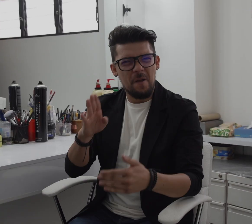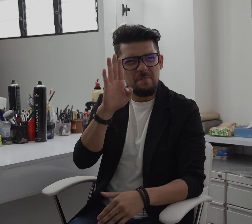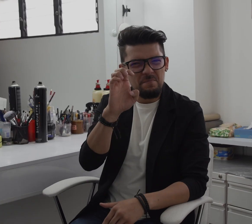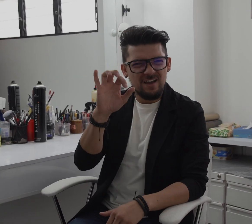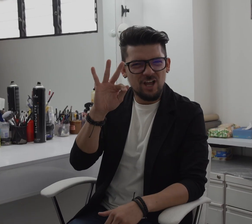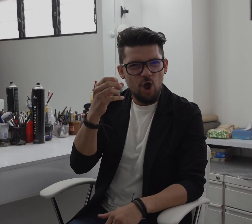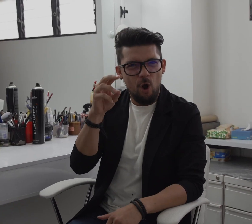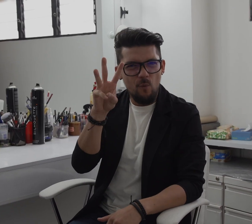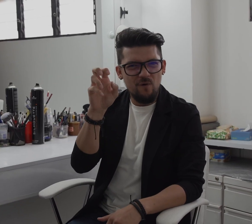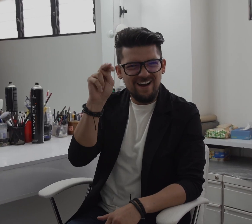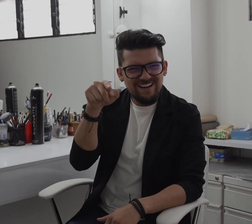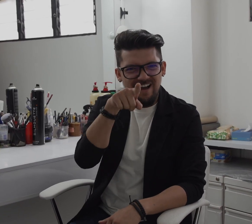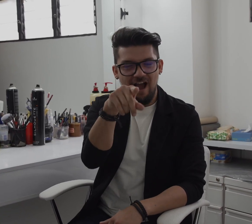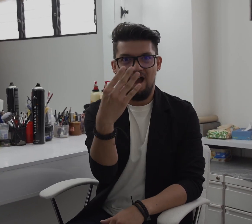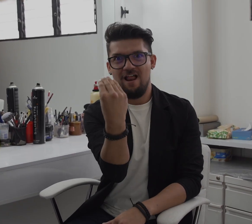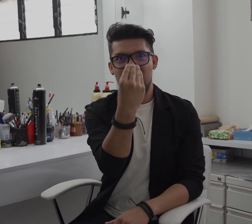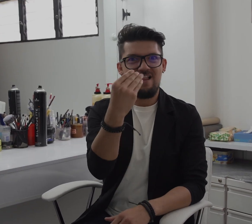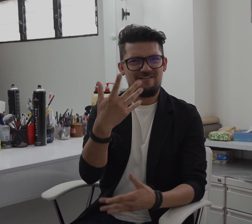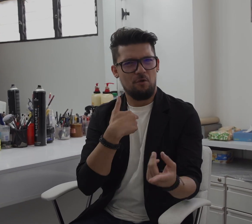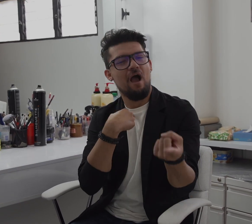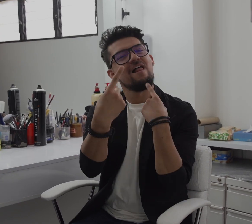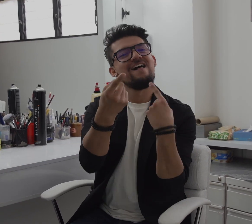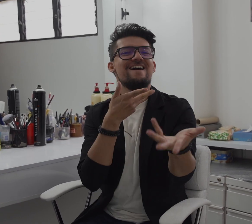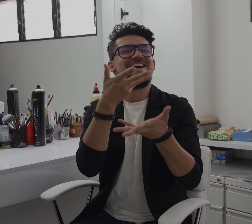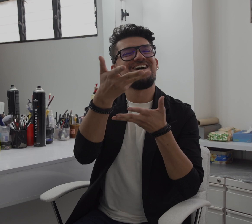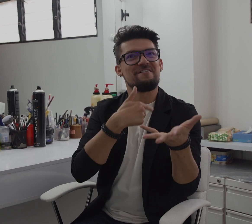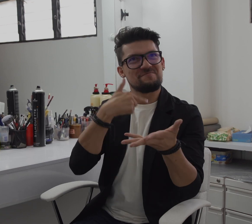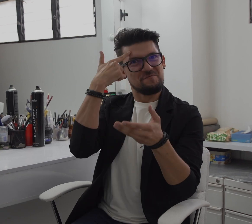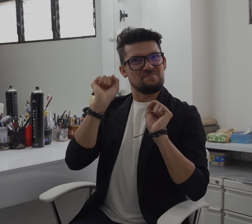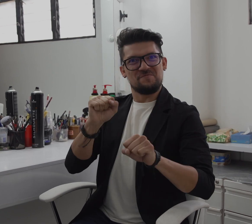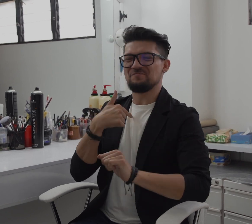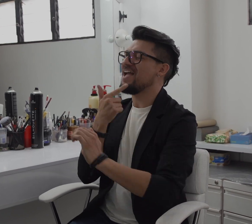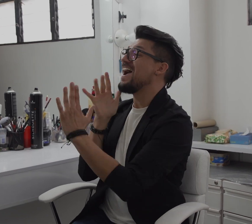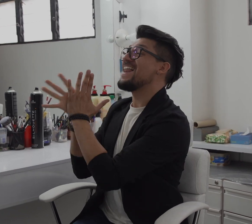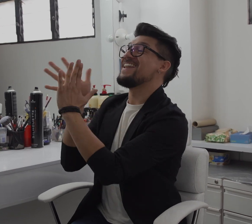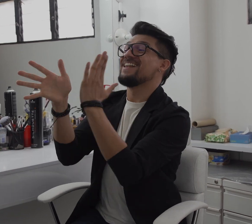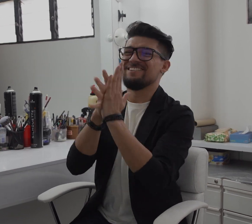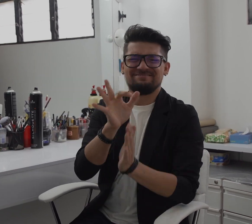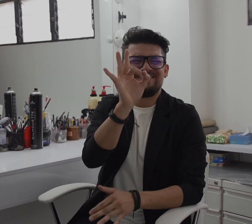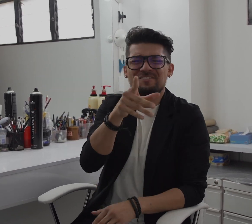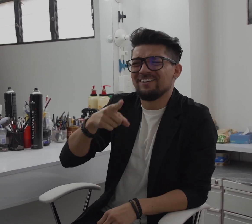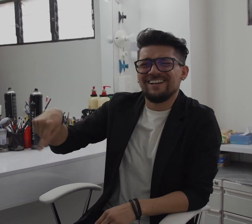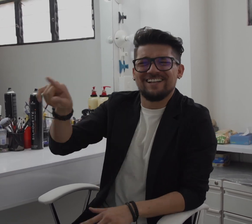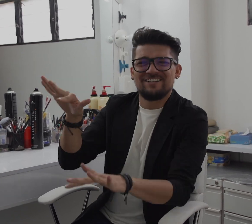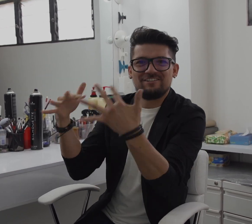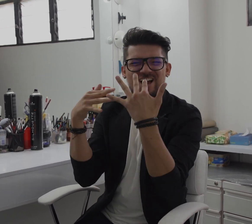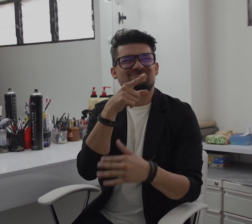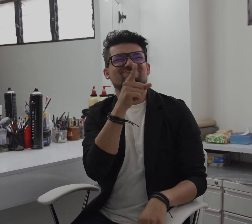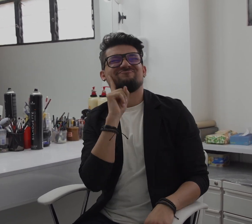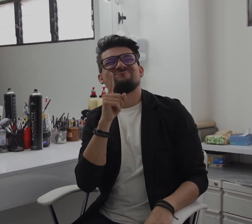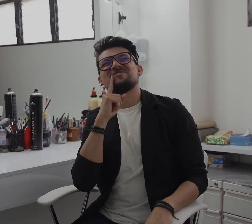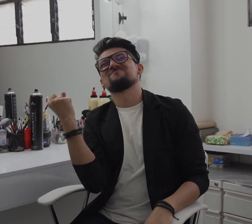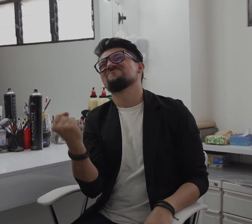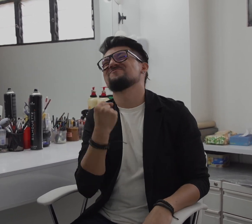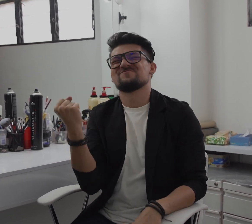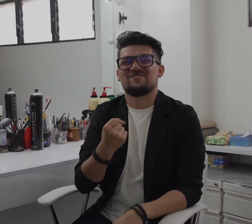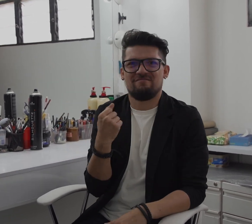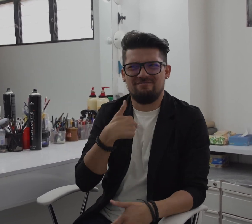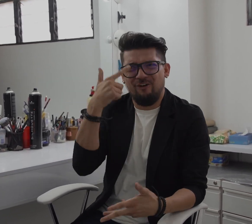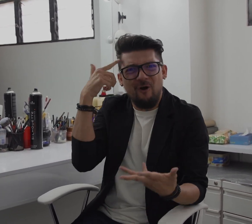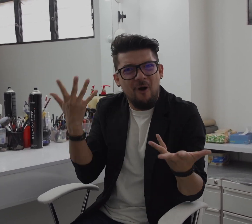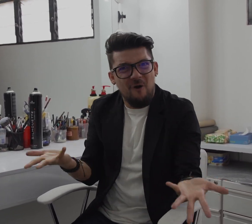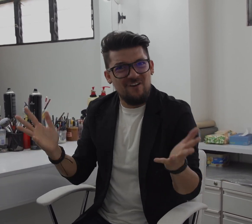Wow nadie me va a creer que estuve hablando con el mismísimo Beethoven por medio de una camiseta